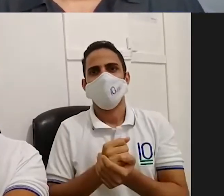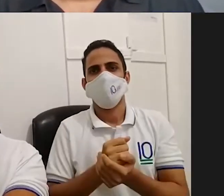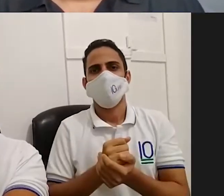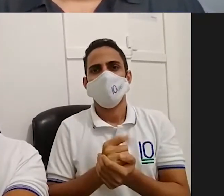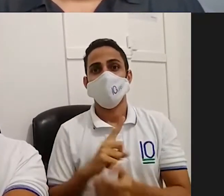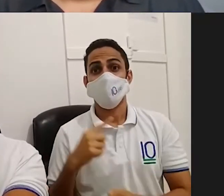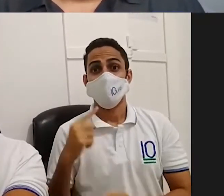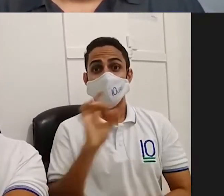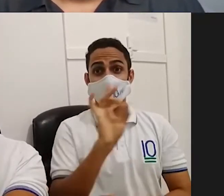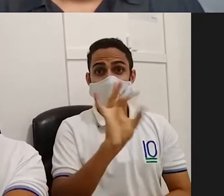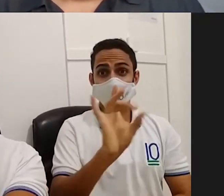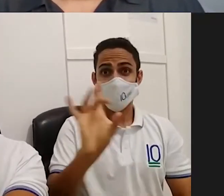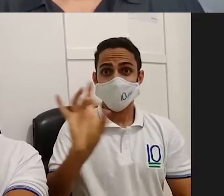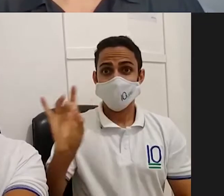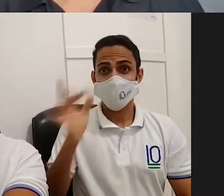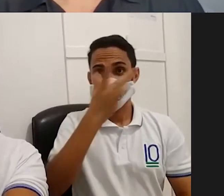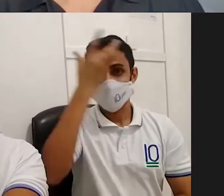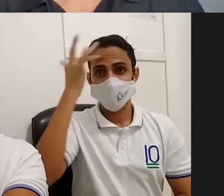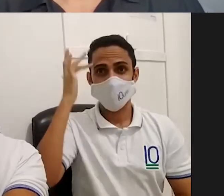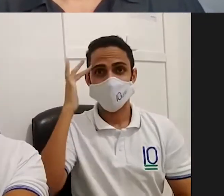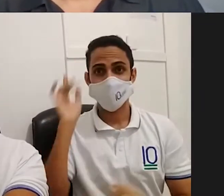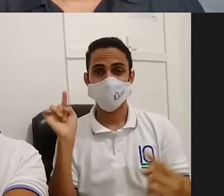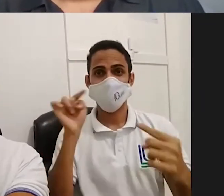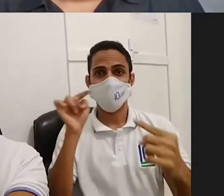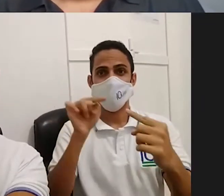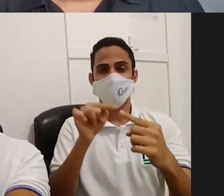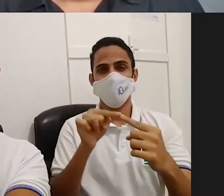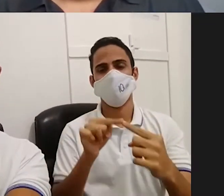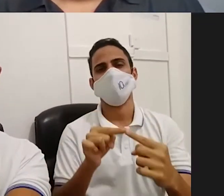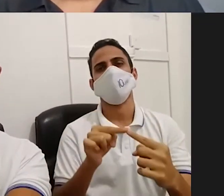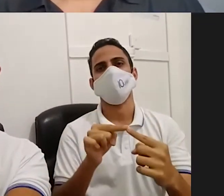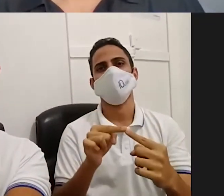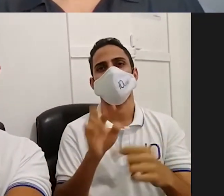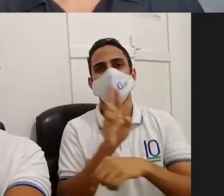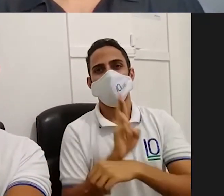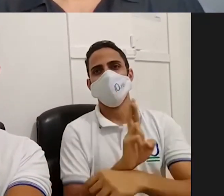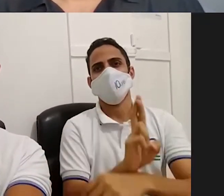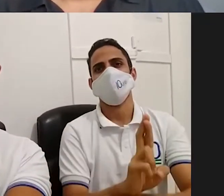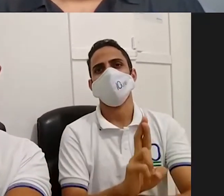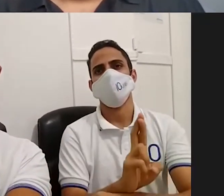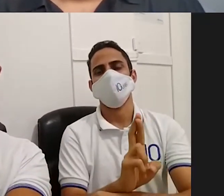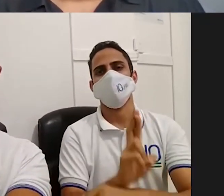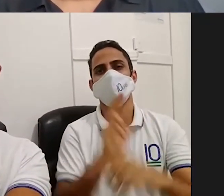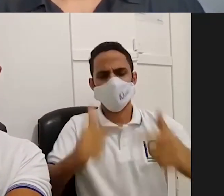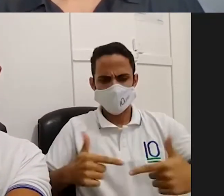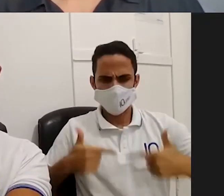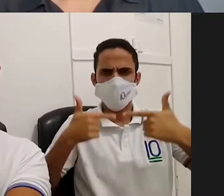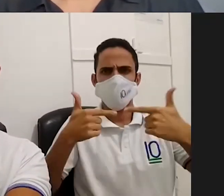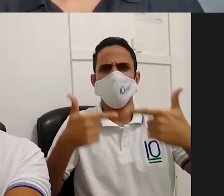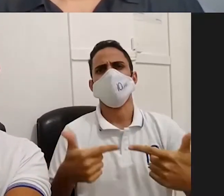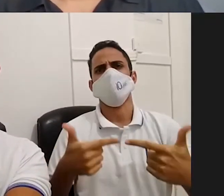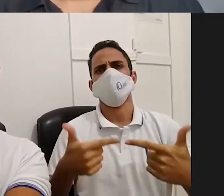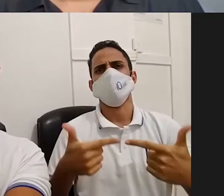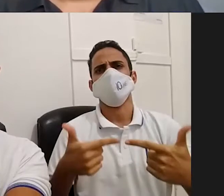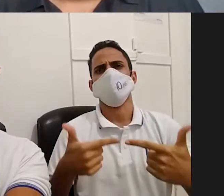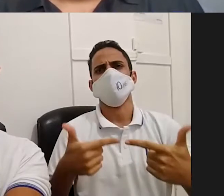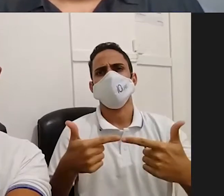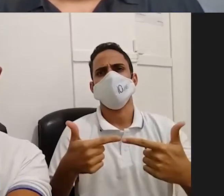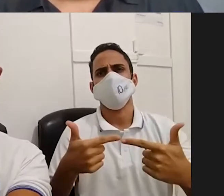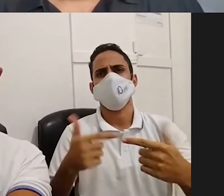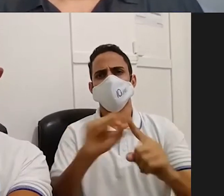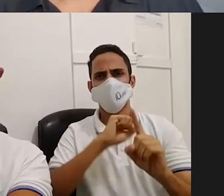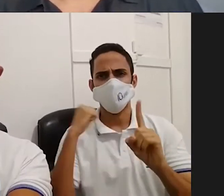sociedade dentro desse projeto. Não existe ninguém mais nem menos, todos estão iguais. Então, cada um dentro da sua